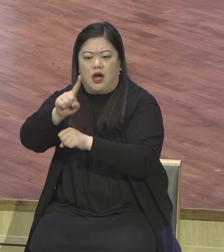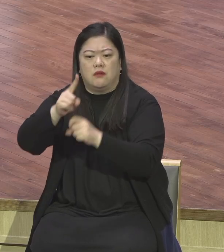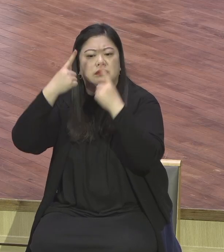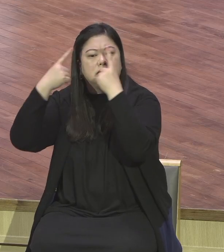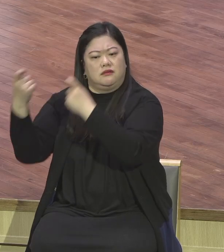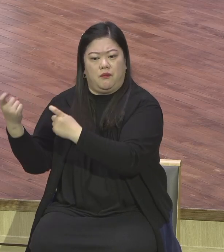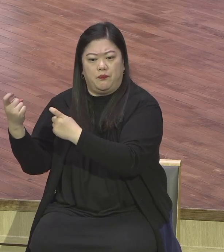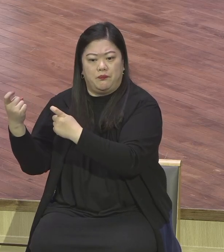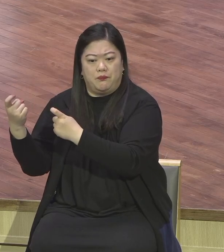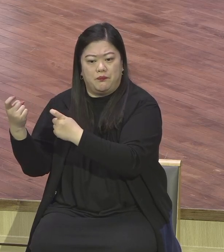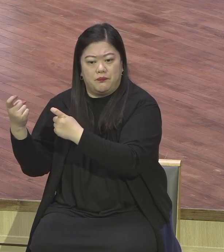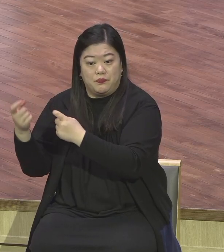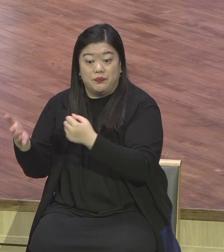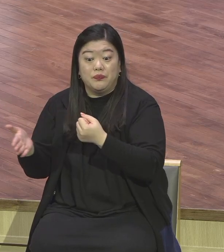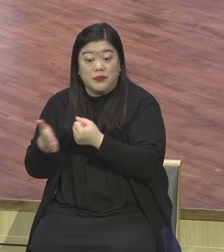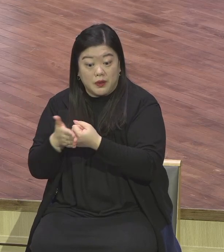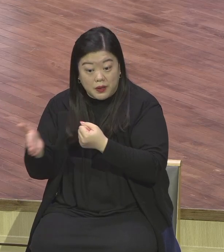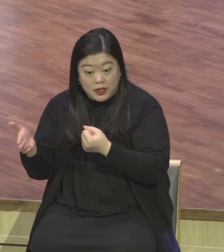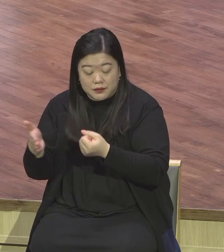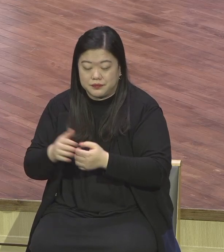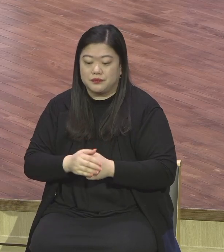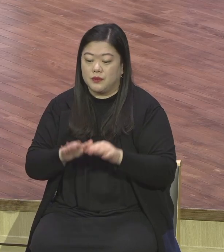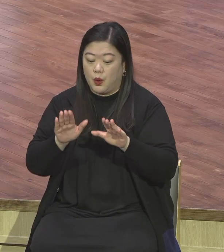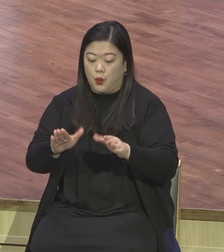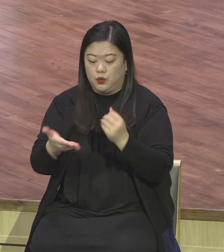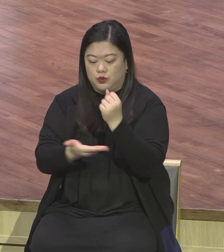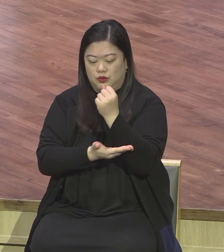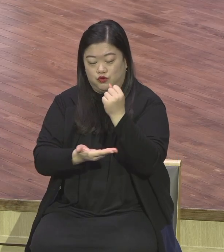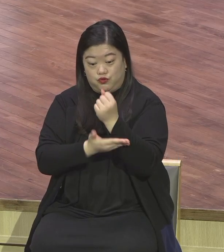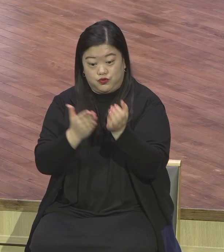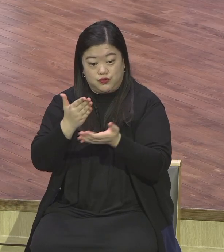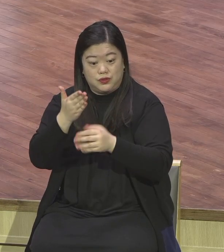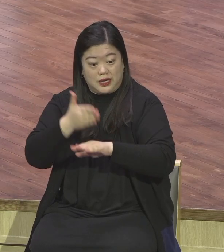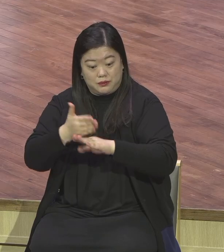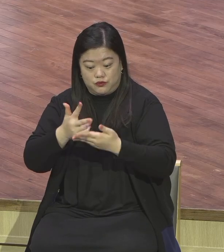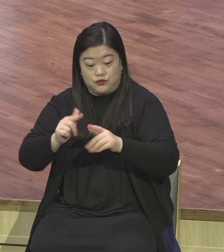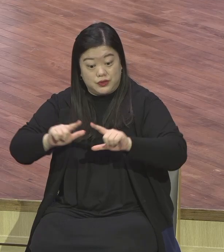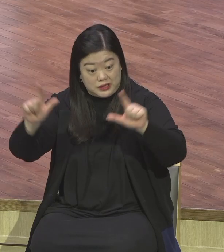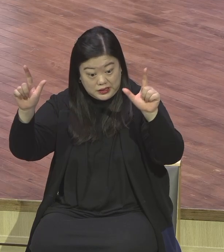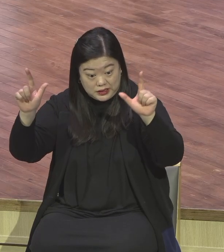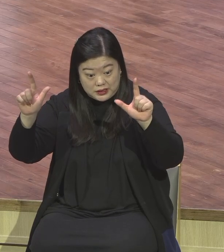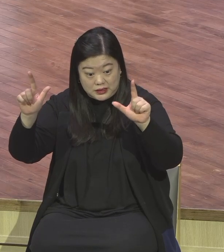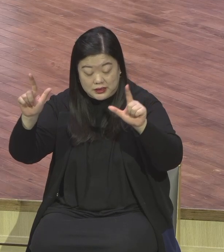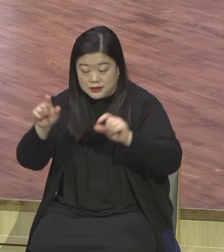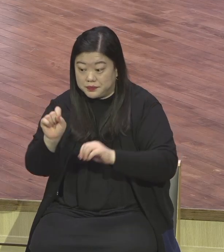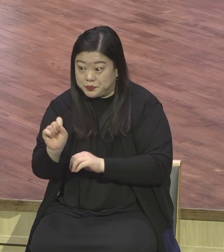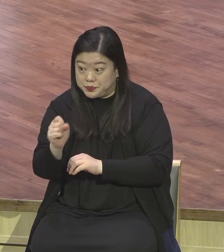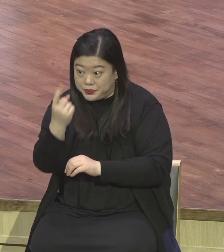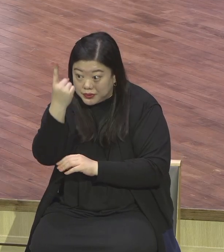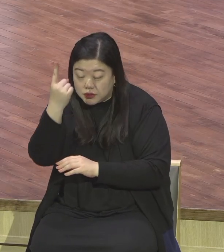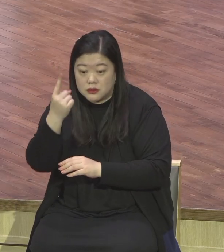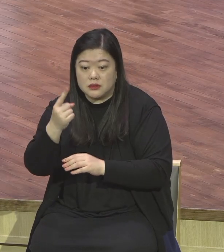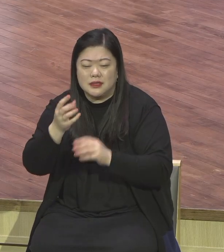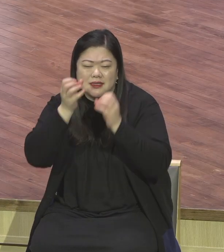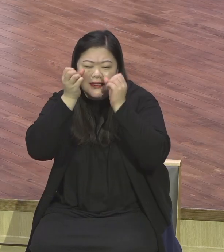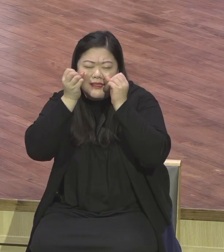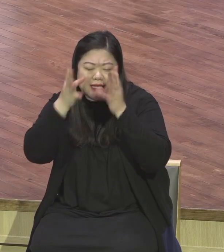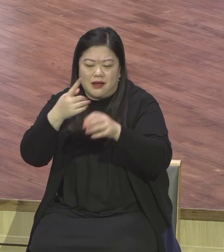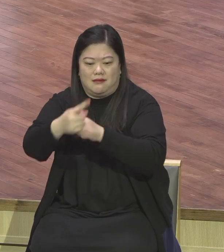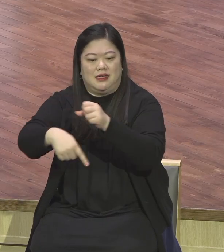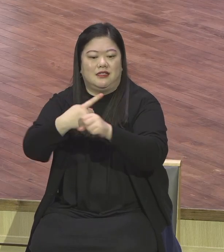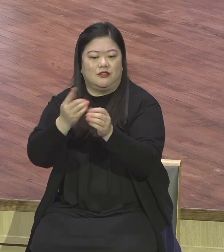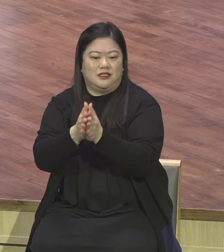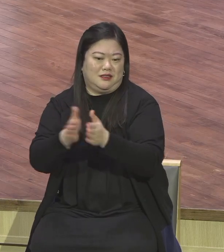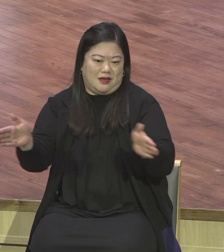정말로 여러분이 추수감사주일을 맞이해서 새로운 여름 삶이 시작되길 바랍니다 오늘 말씀